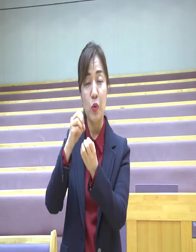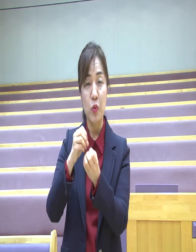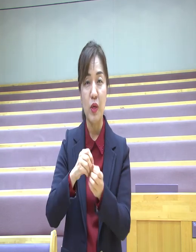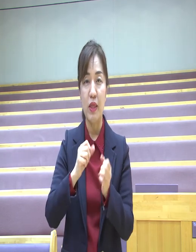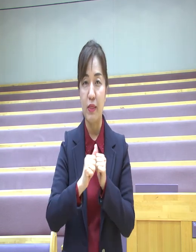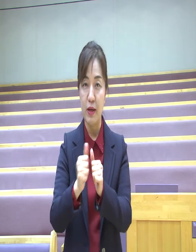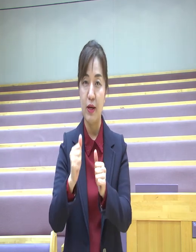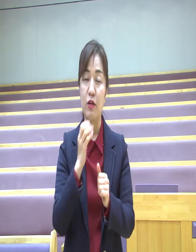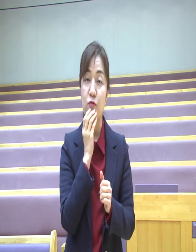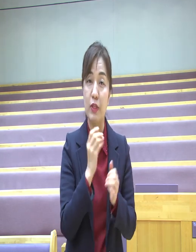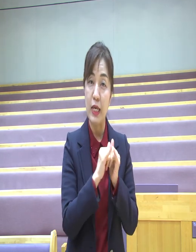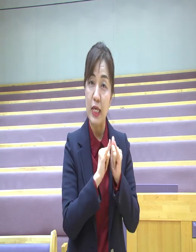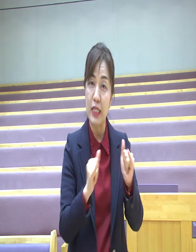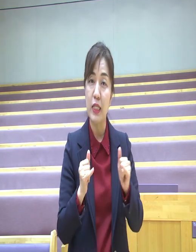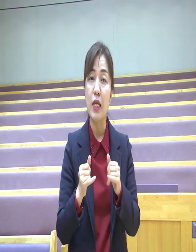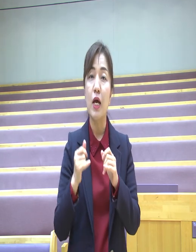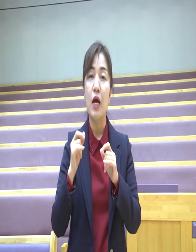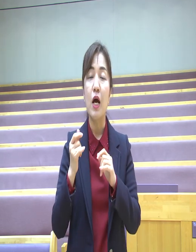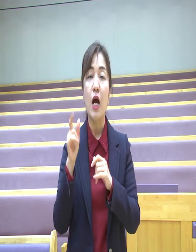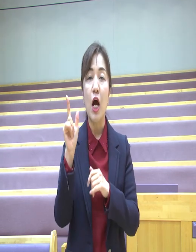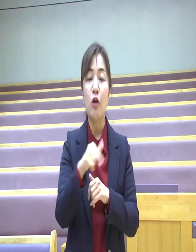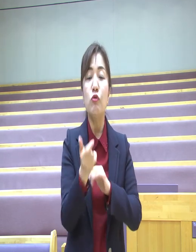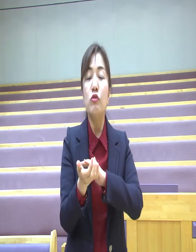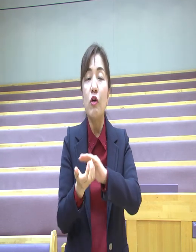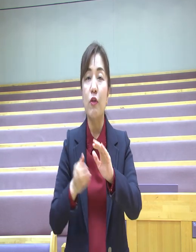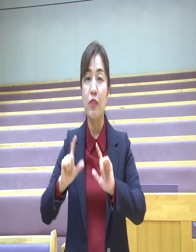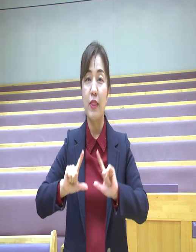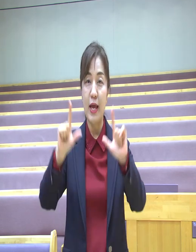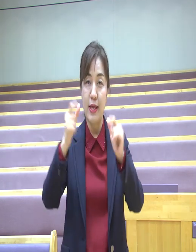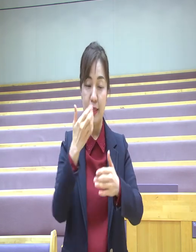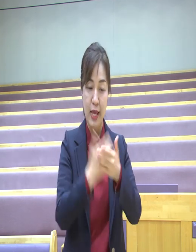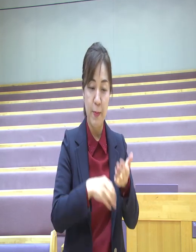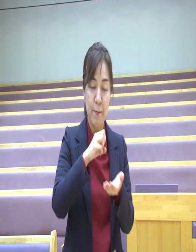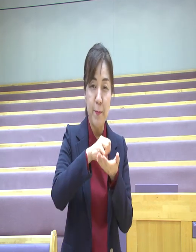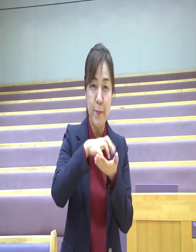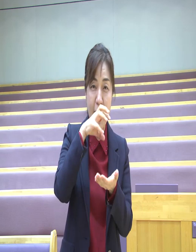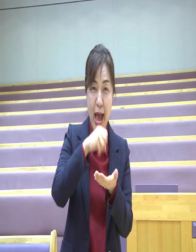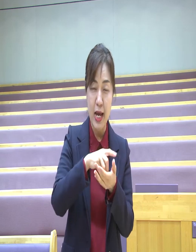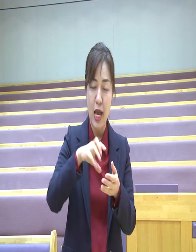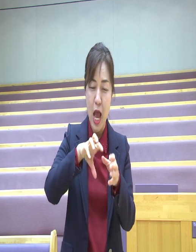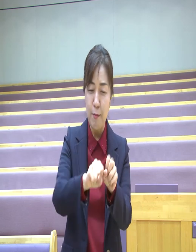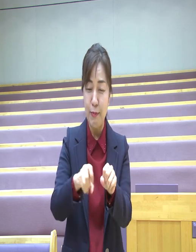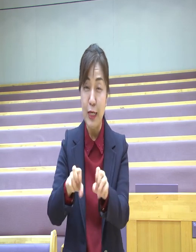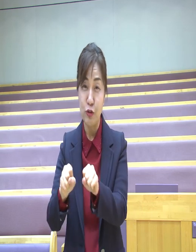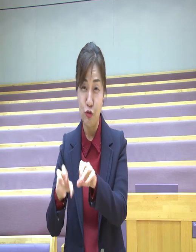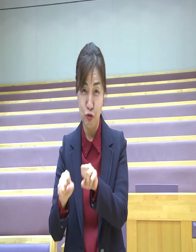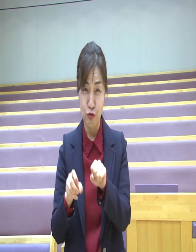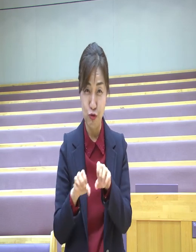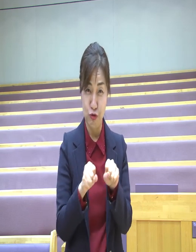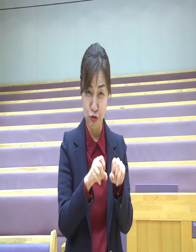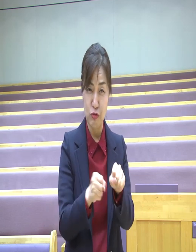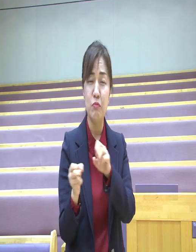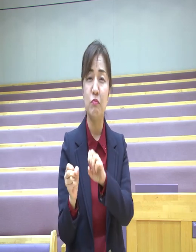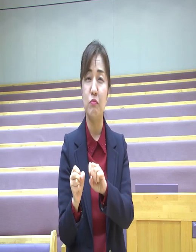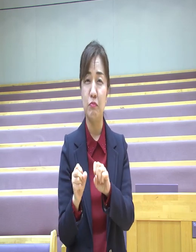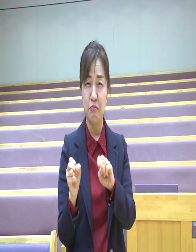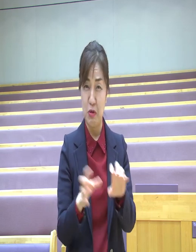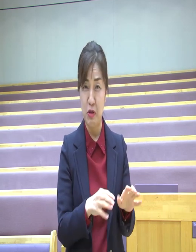하루 전에 유대인들은 자기 집에 남아있는 모든 빵과 빵 반죽을 없애야